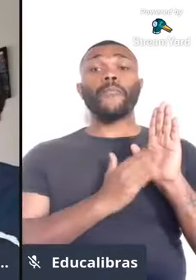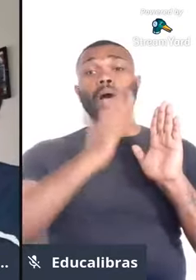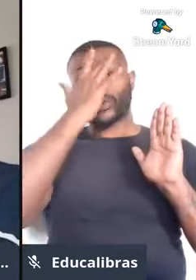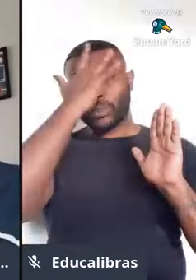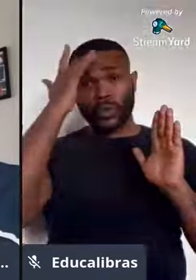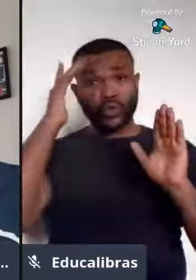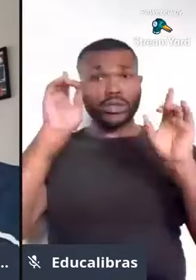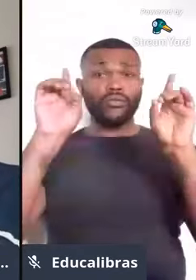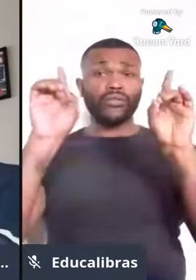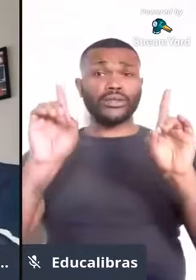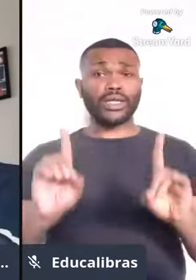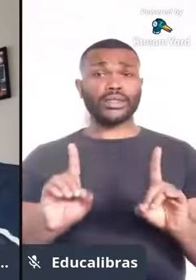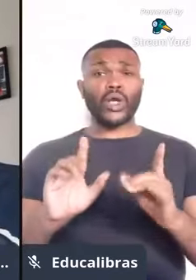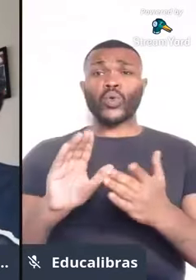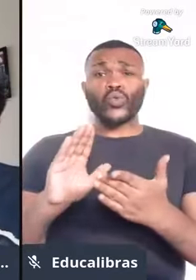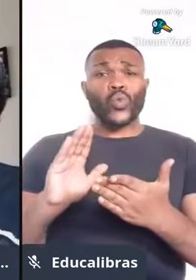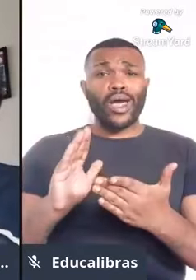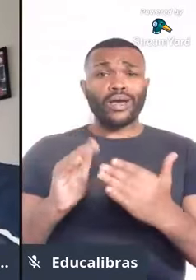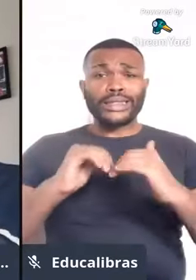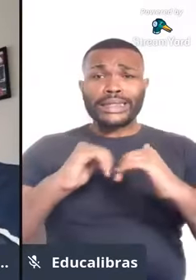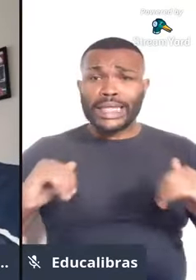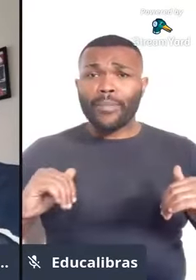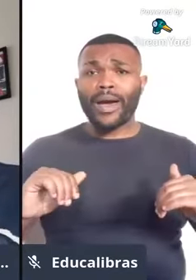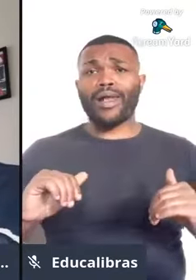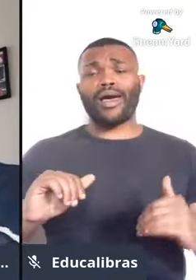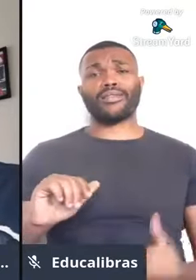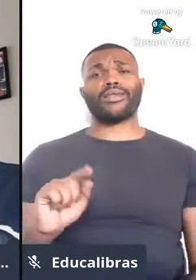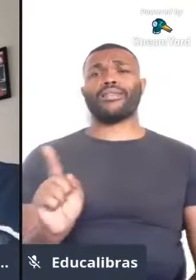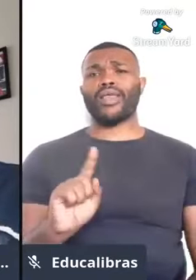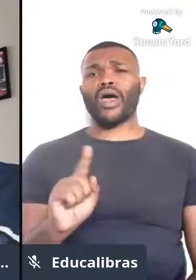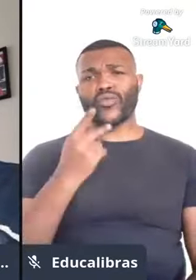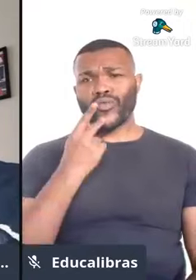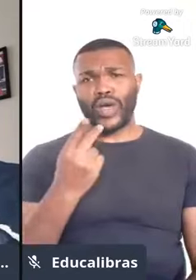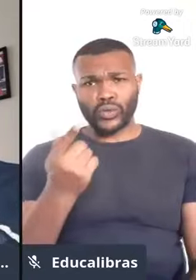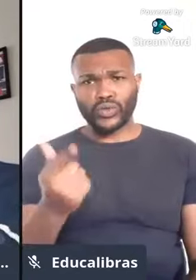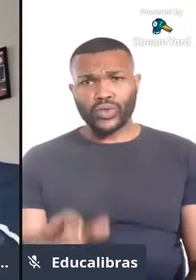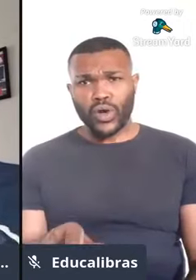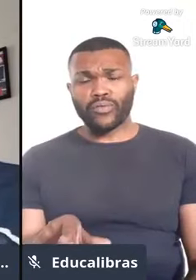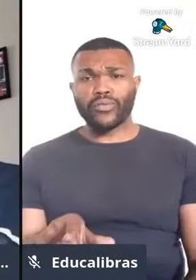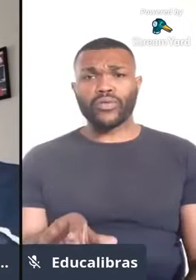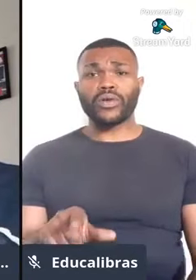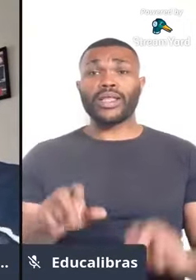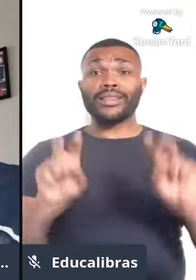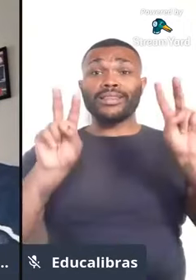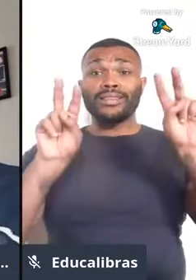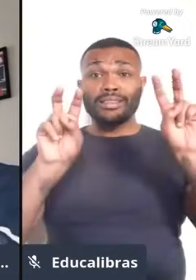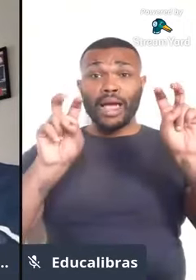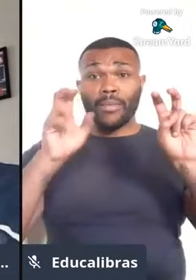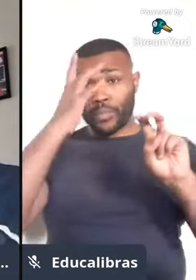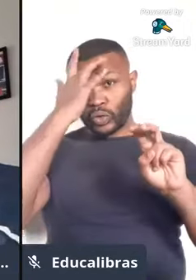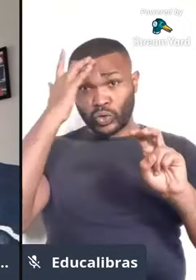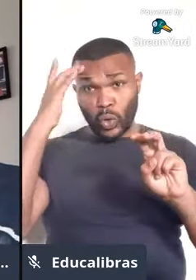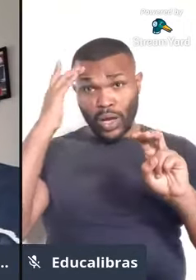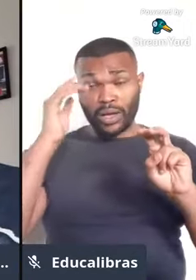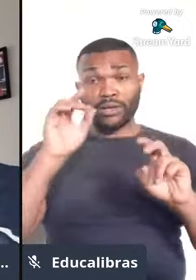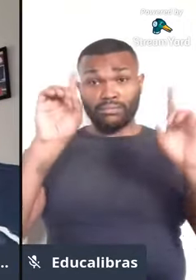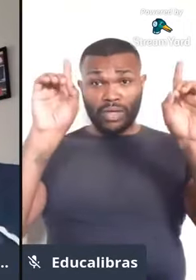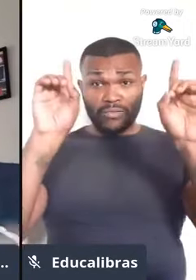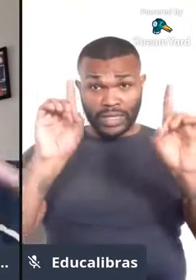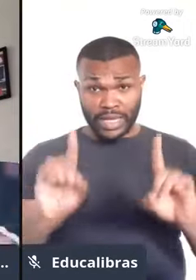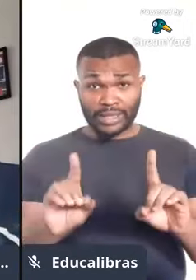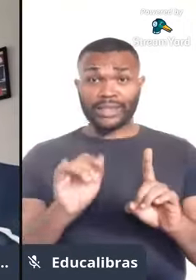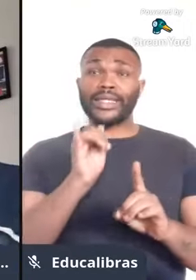está separada pelas editorias, mais uma vez, repetindo a mesma coisa. Se ela aparecer, ela aparece, que alguém viu